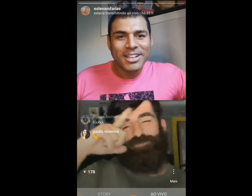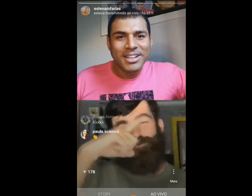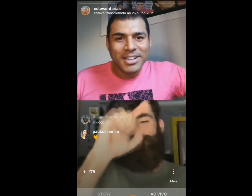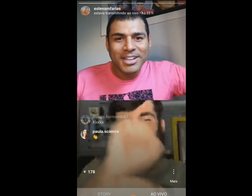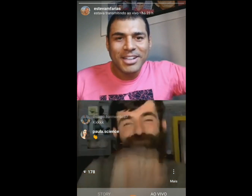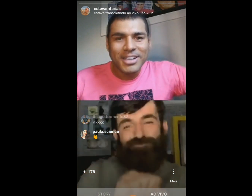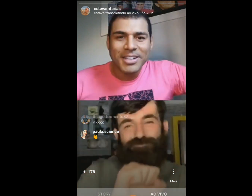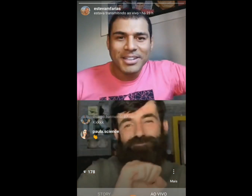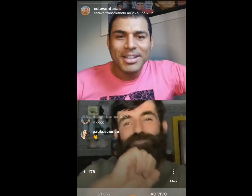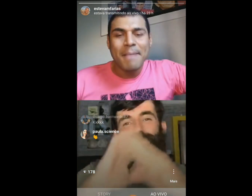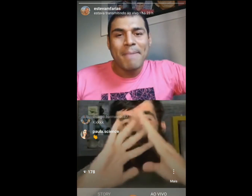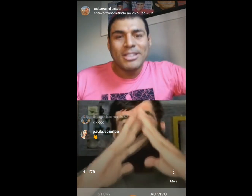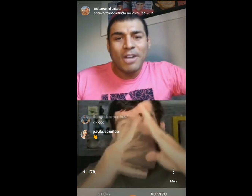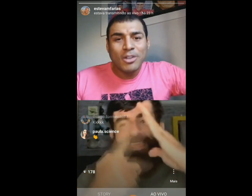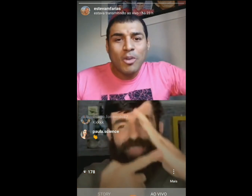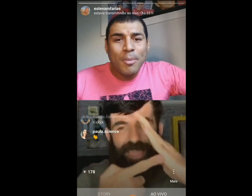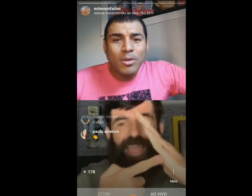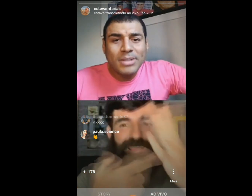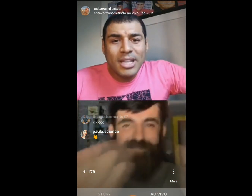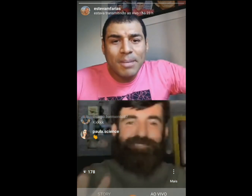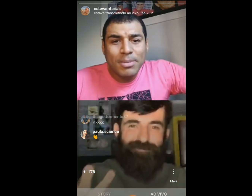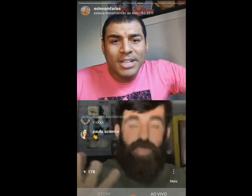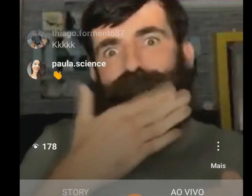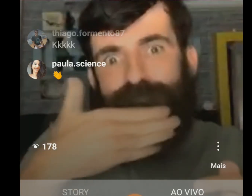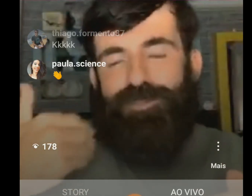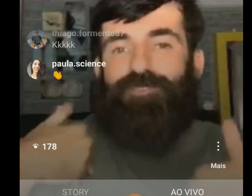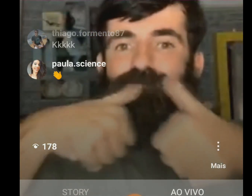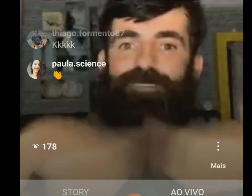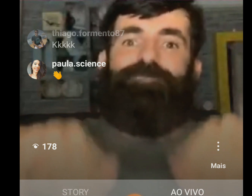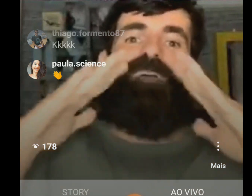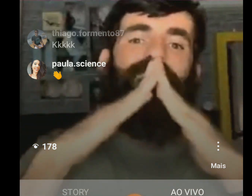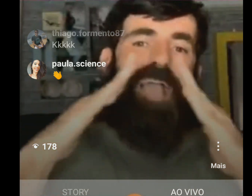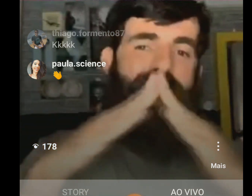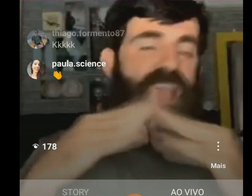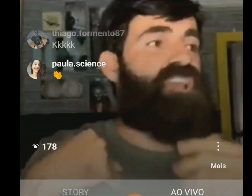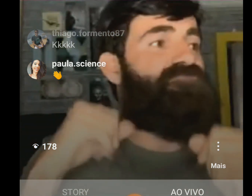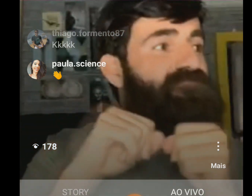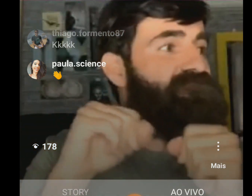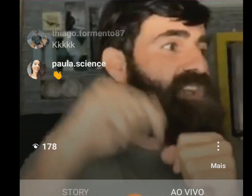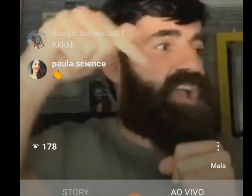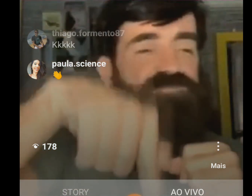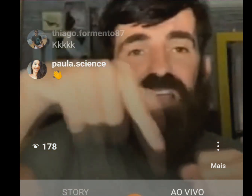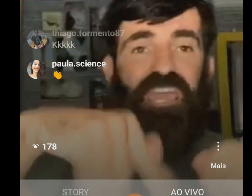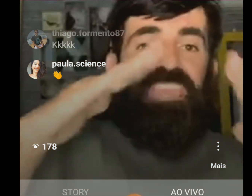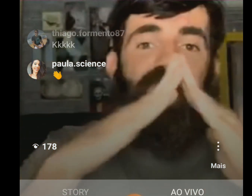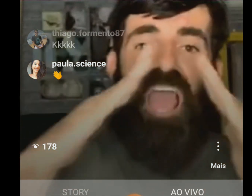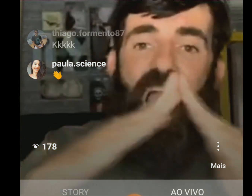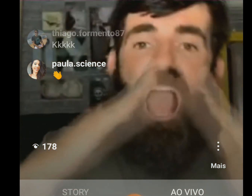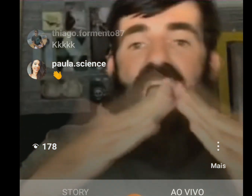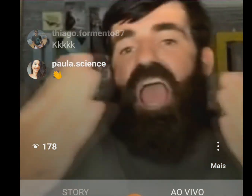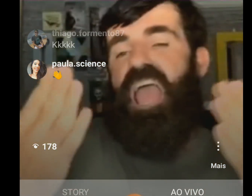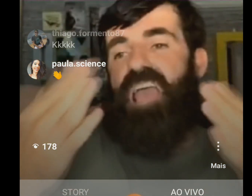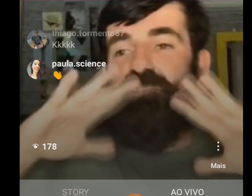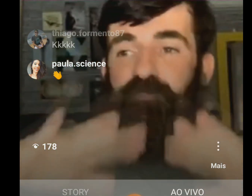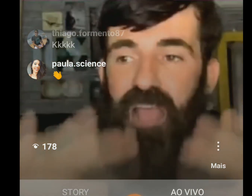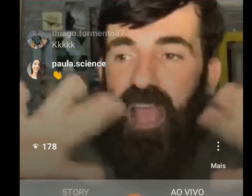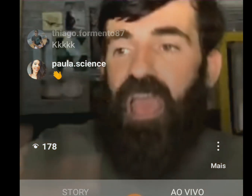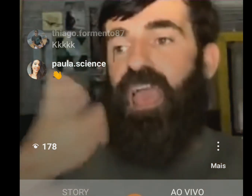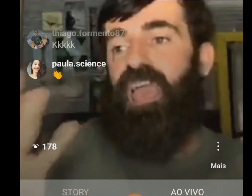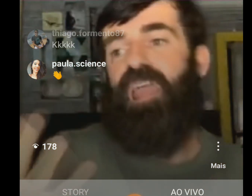nesse momento está sendo um período difícil, né? Por conta da quarentena. É melhor ficar em casa e fazer